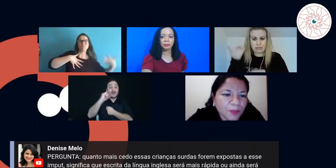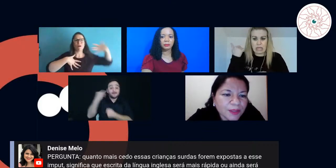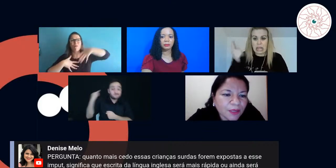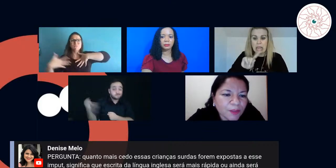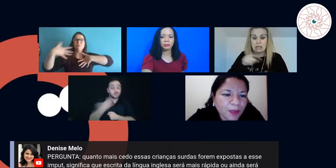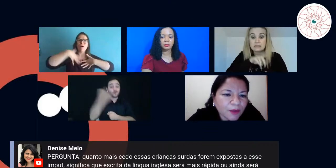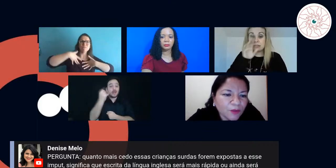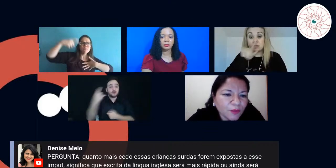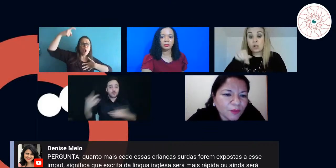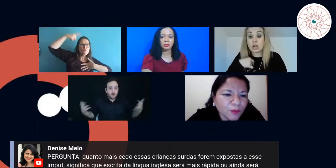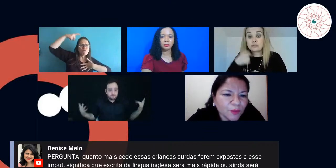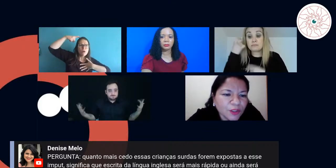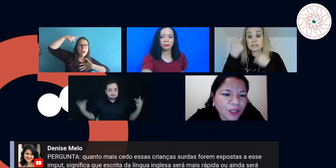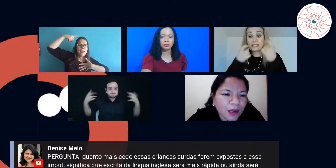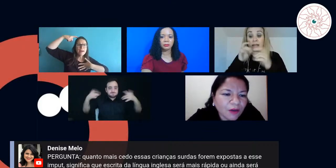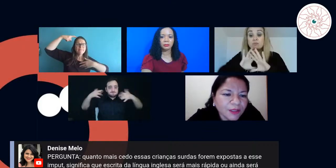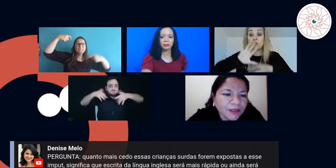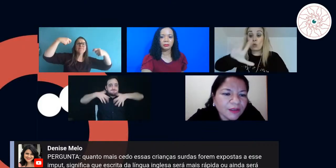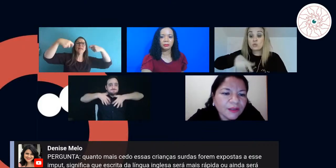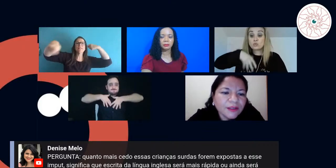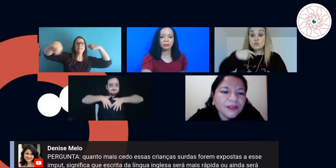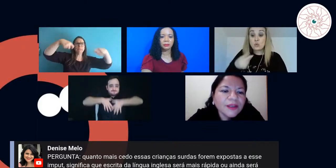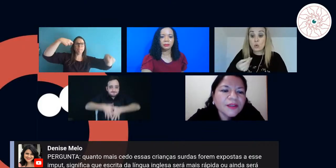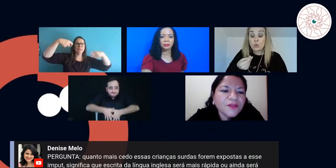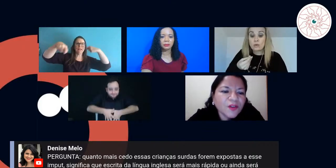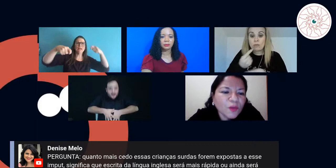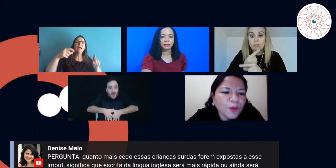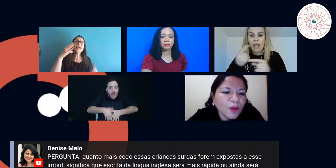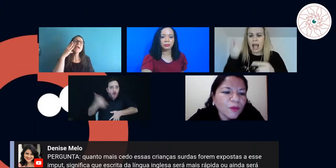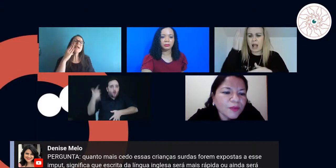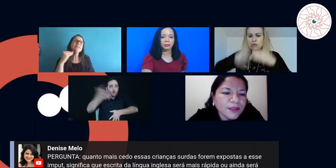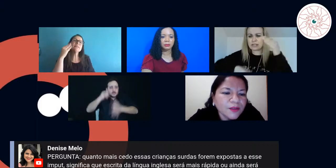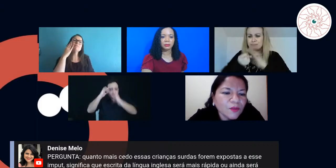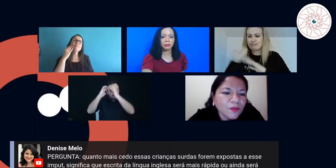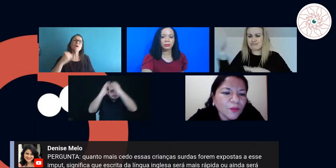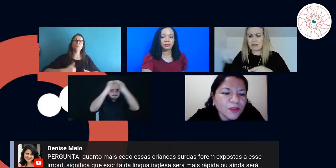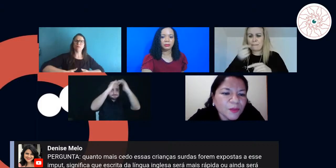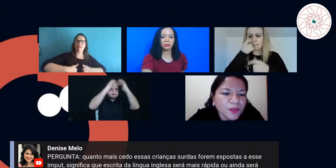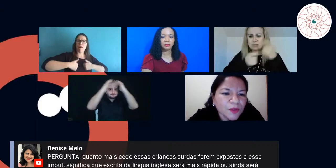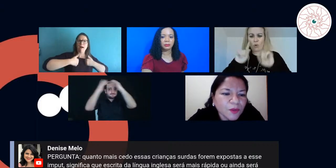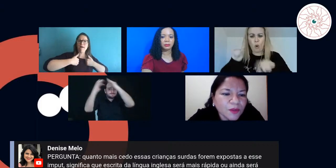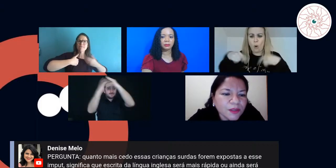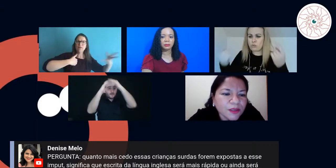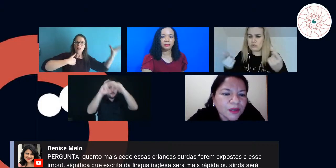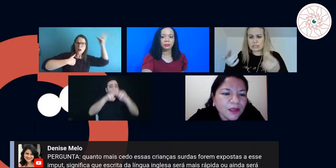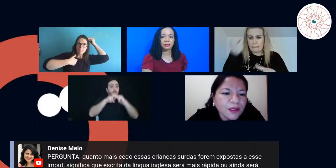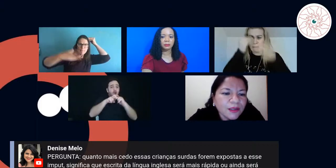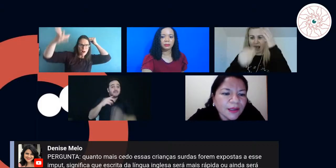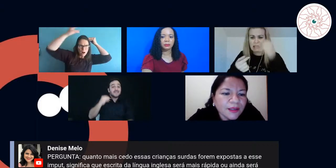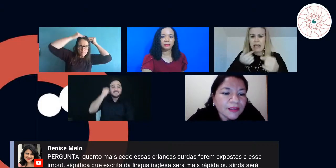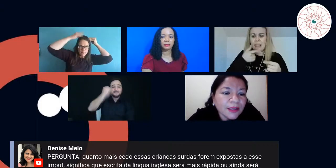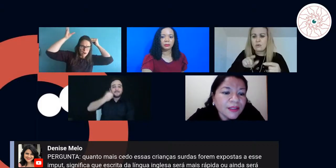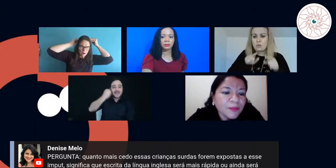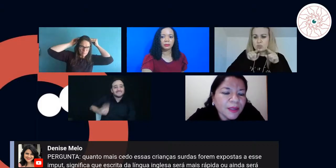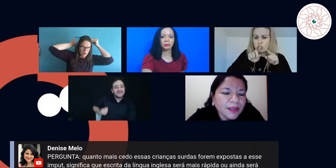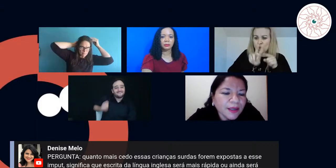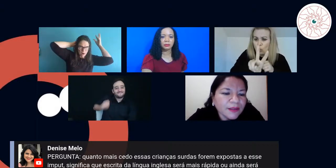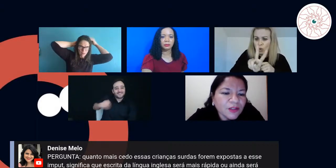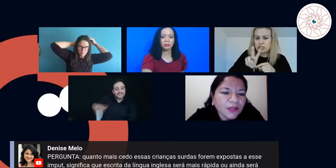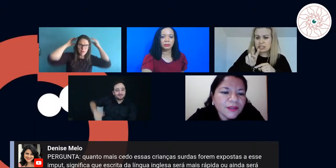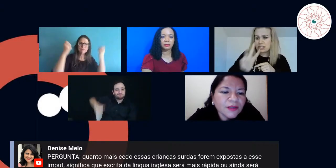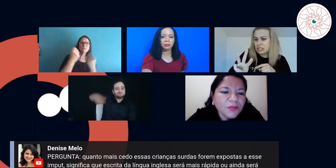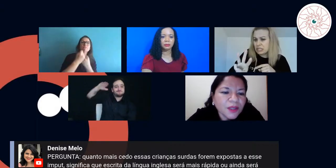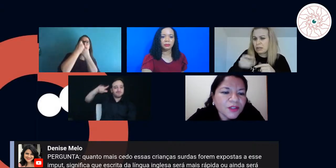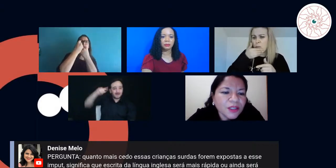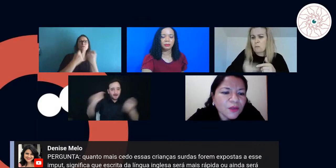no aspecto mundial, né, que esse fenômeno acontece com outras pessoas, né, que t experiências já nesse